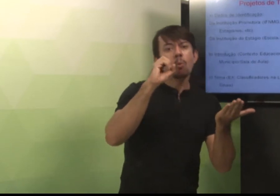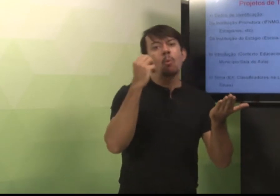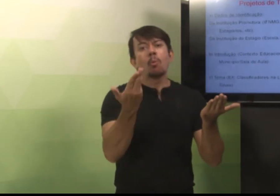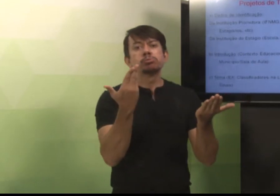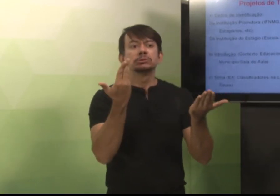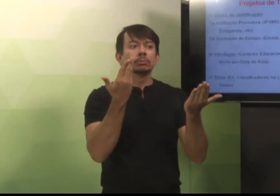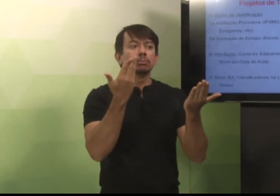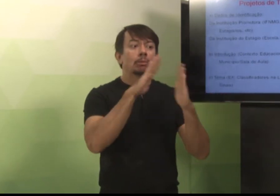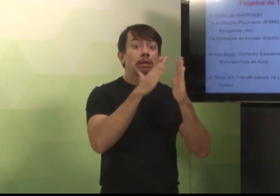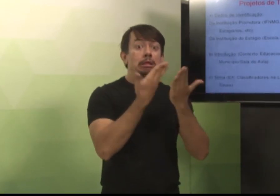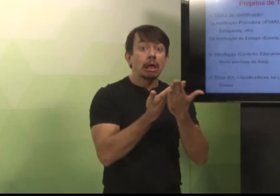escolheu?